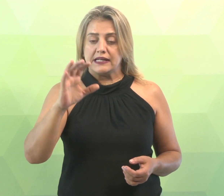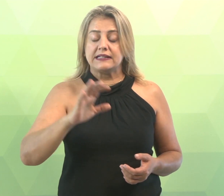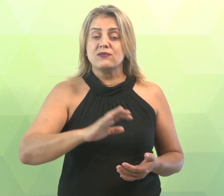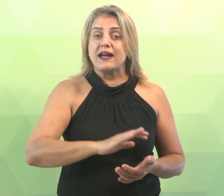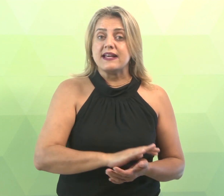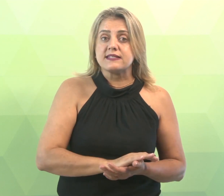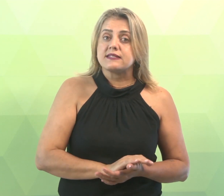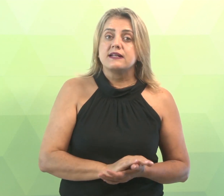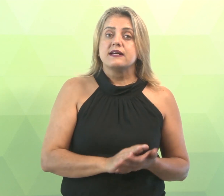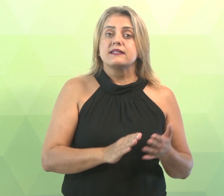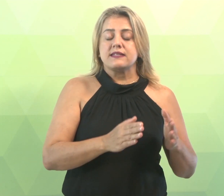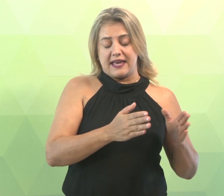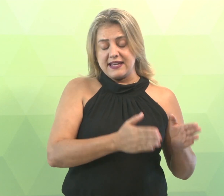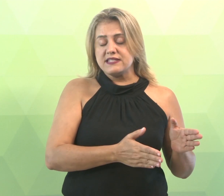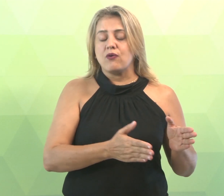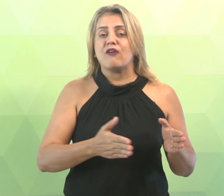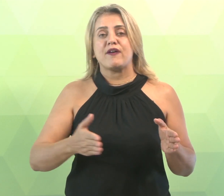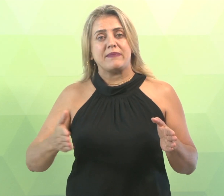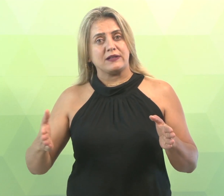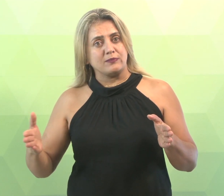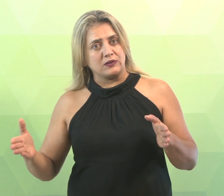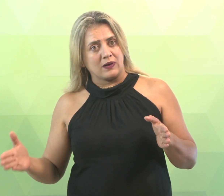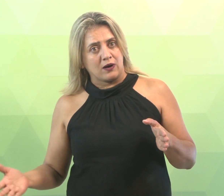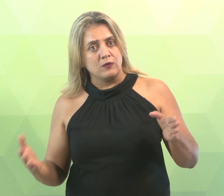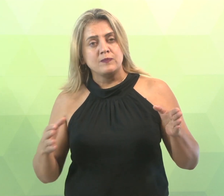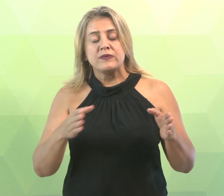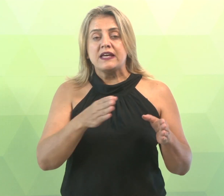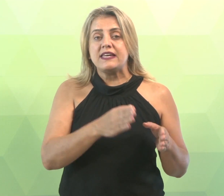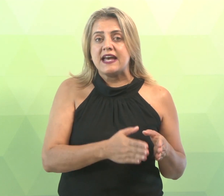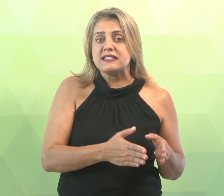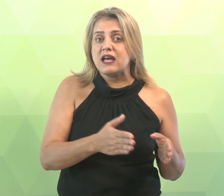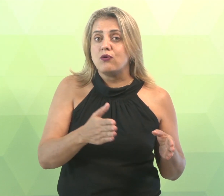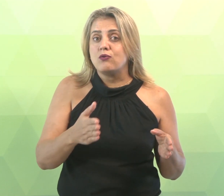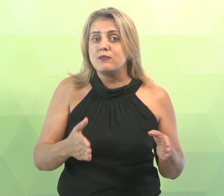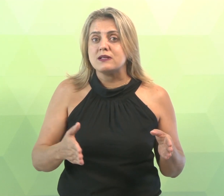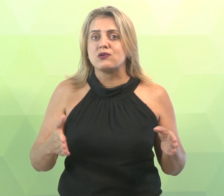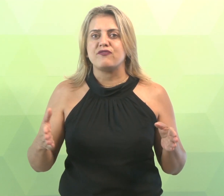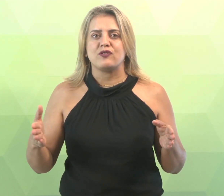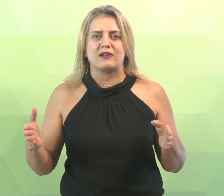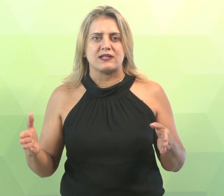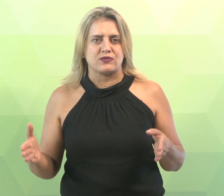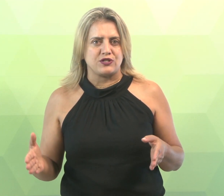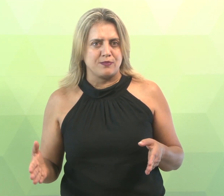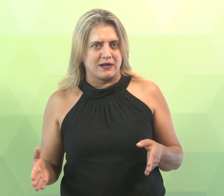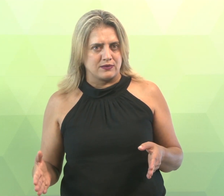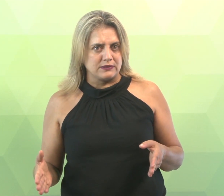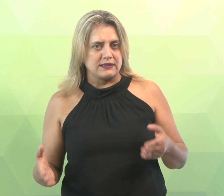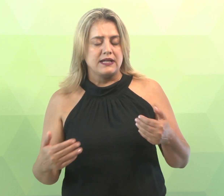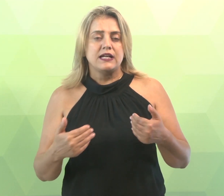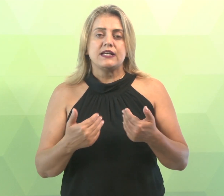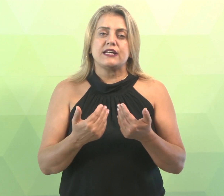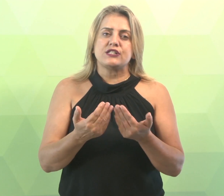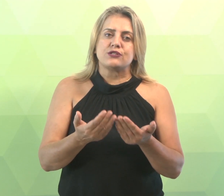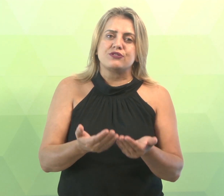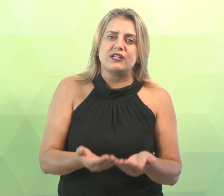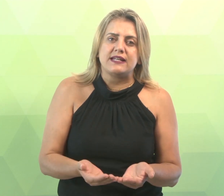Então, esse é o alfabeto manual e essa é algumas configurações de mãos que a gente